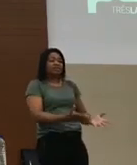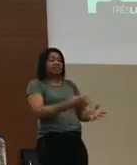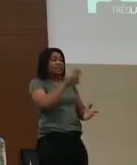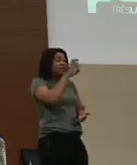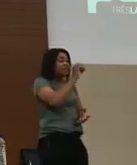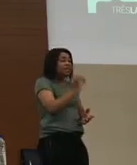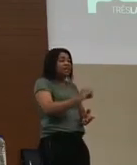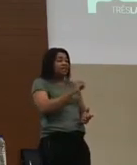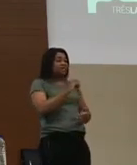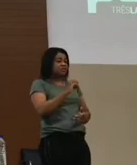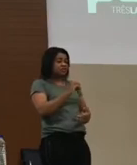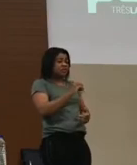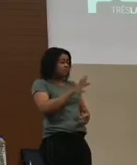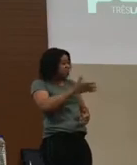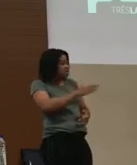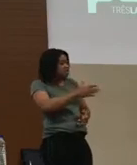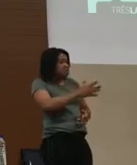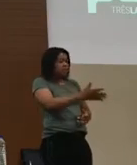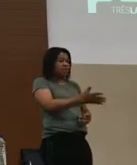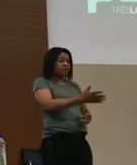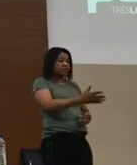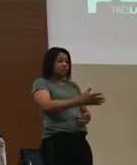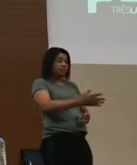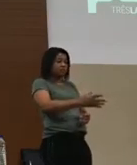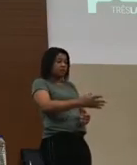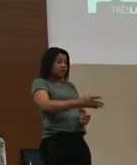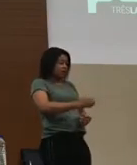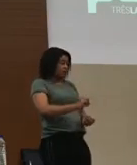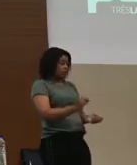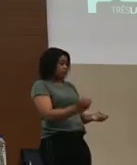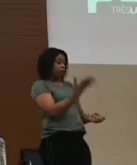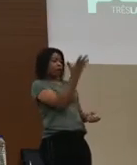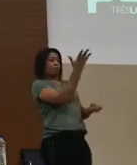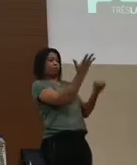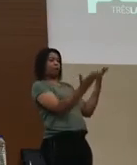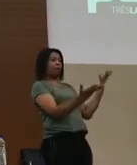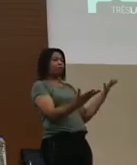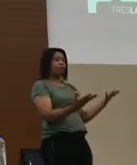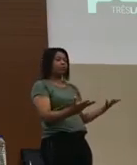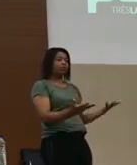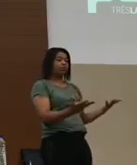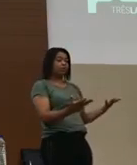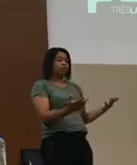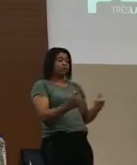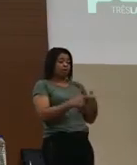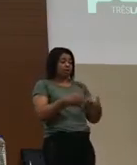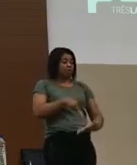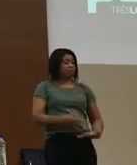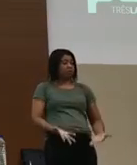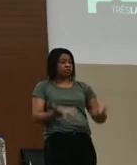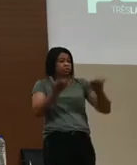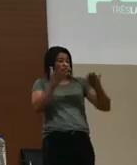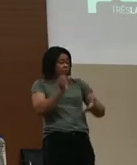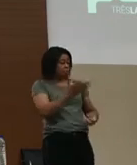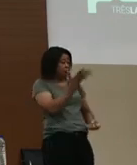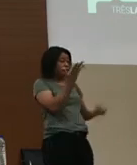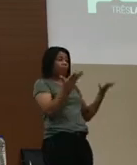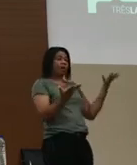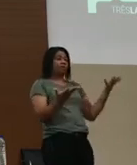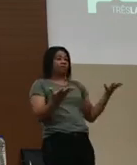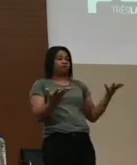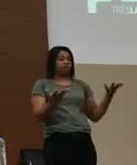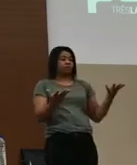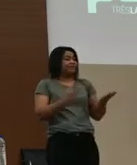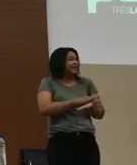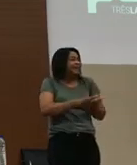aproximadamente. Ele apareceu para 500 discípulos. Quando ele ali ressuscitou, não apareceu mais ninguém. E